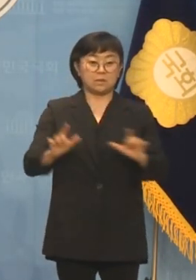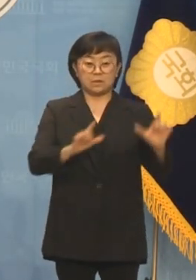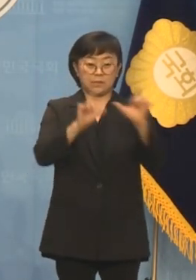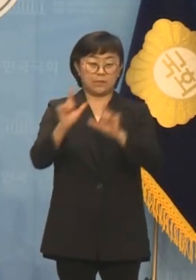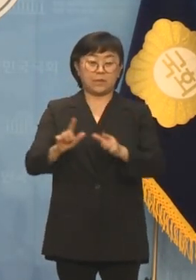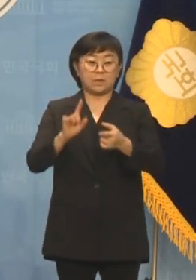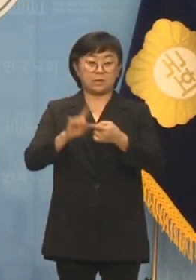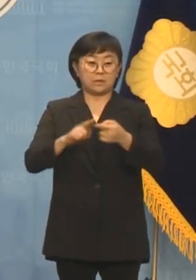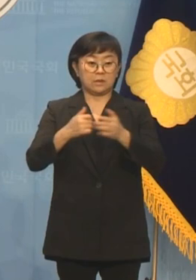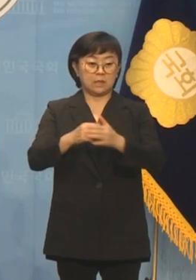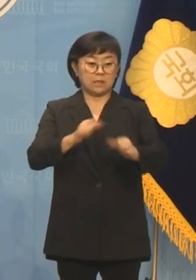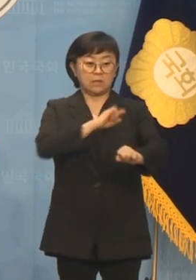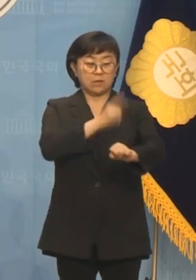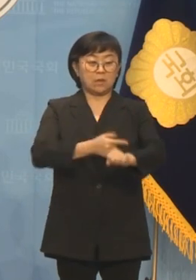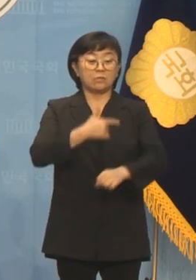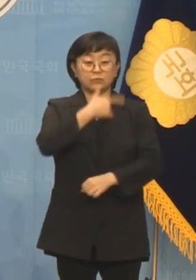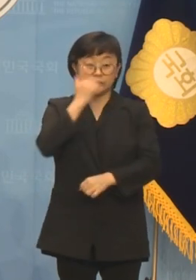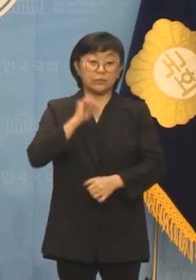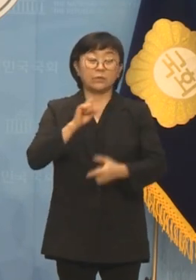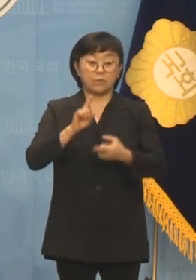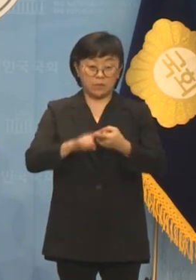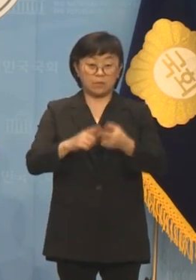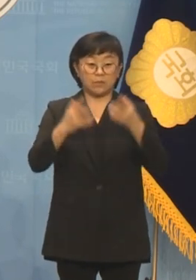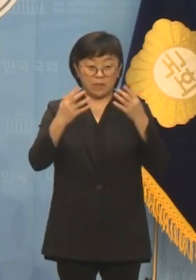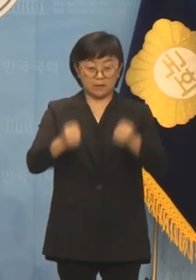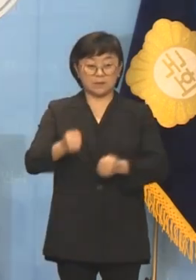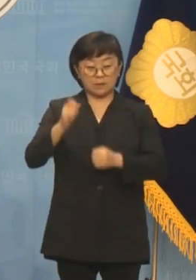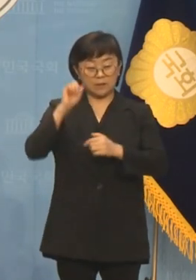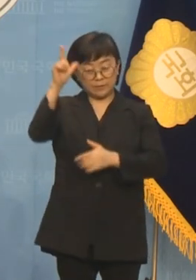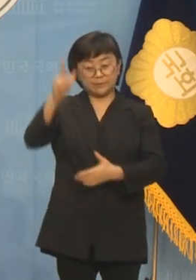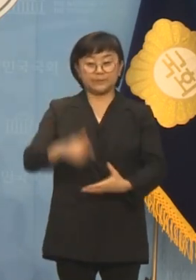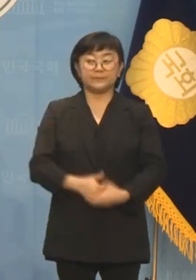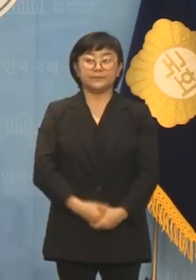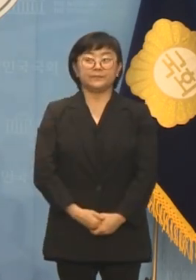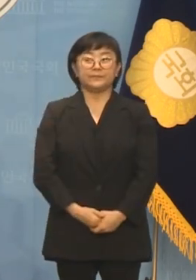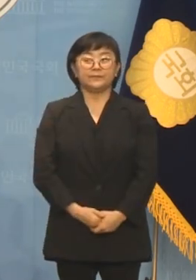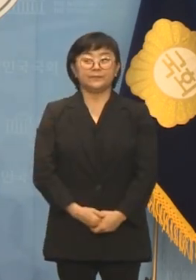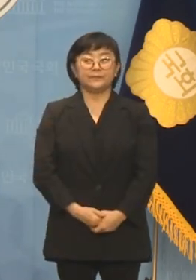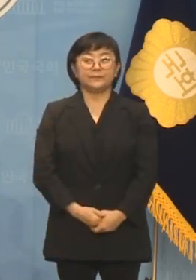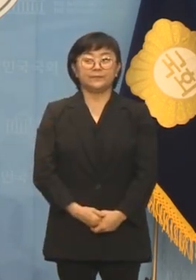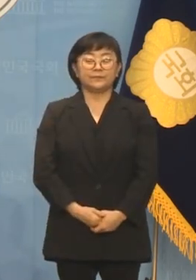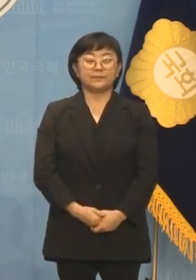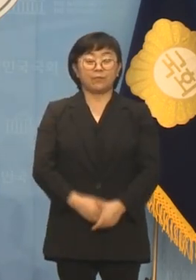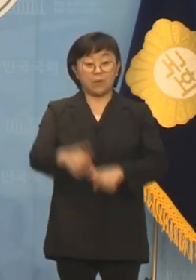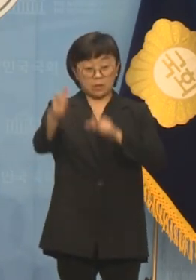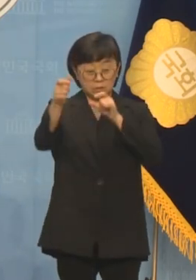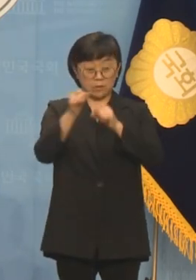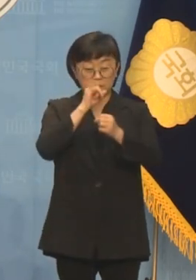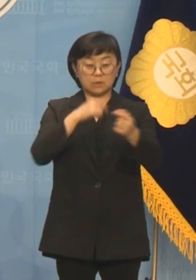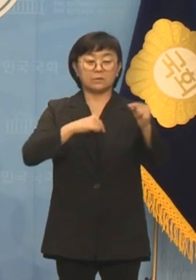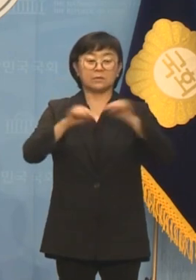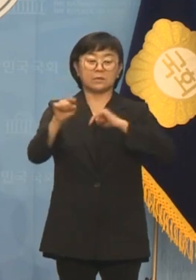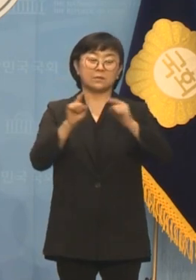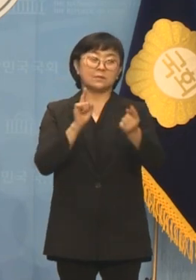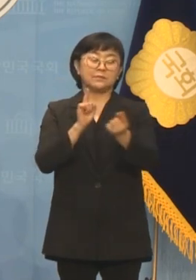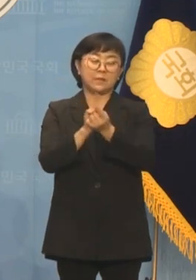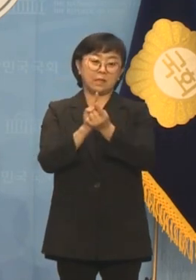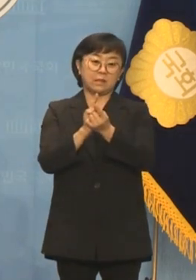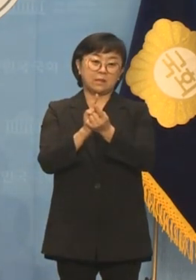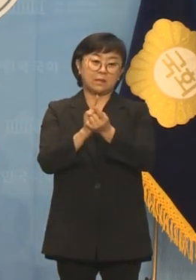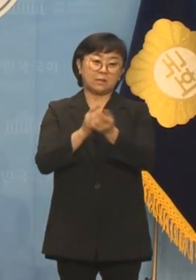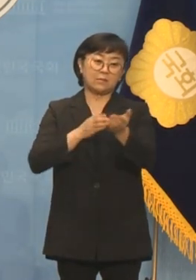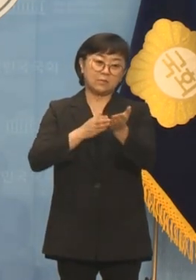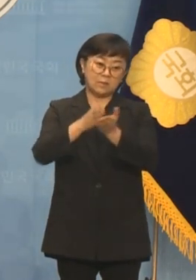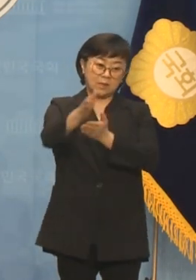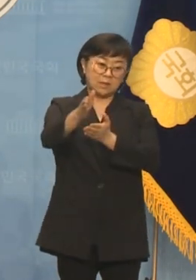문제에 역량이 부족했음을 많이 깨달았습니다. 눈앞에 마주한 정치 현실을 뚫고